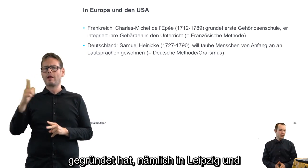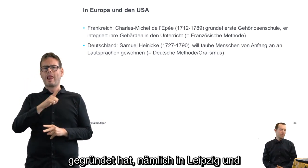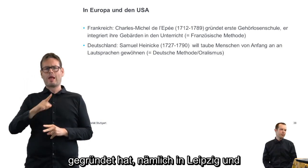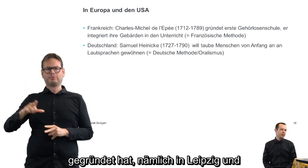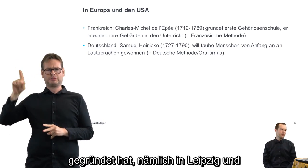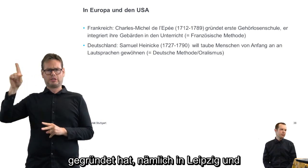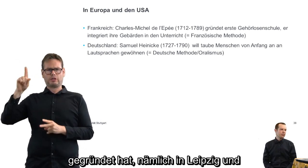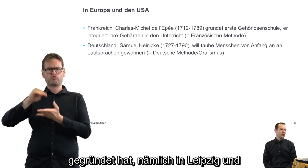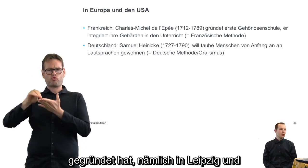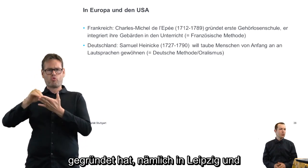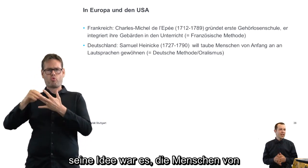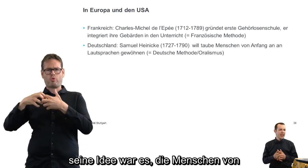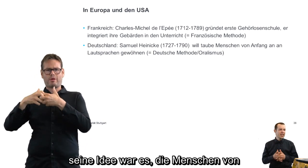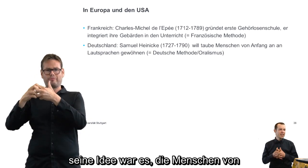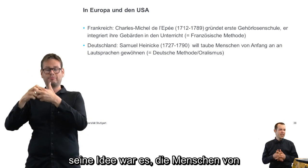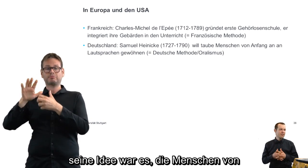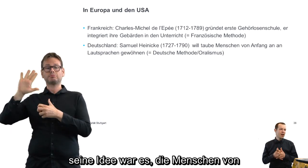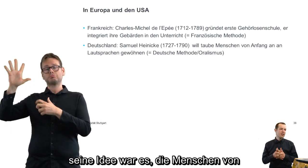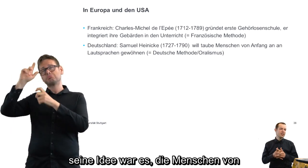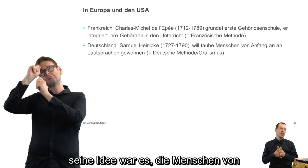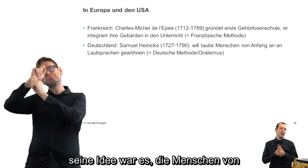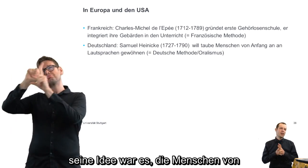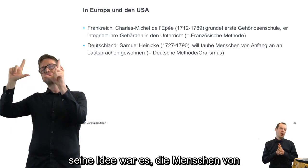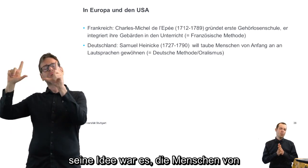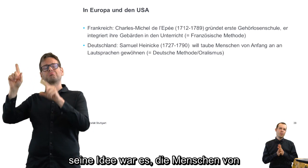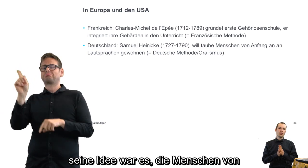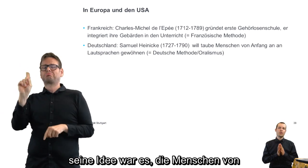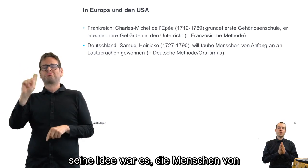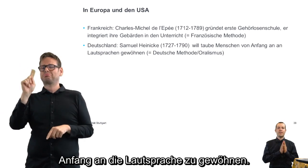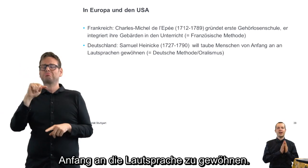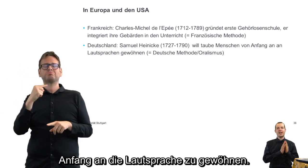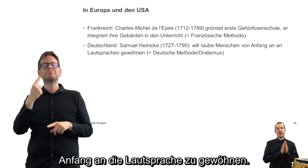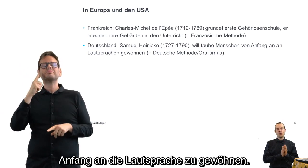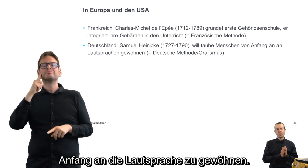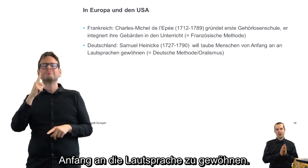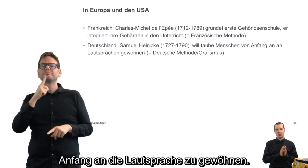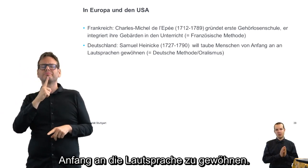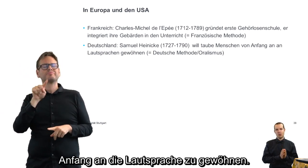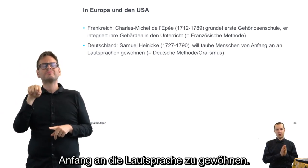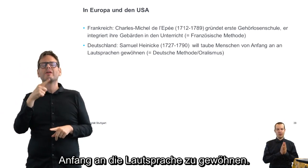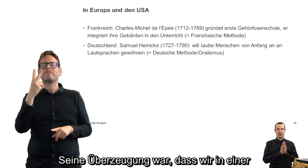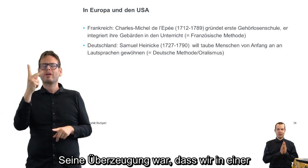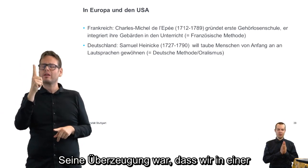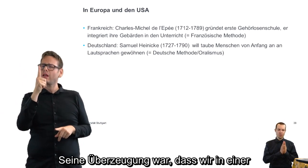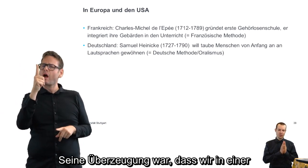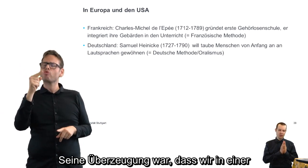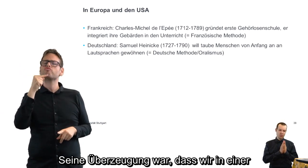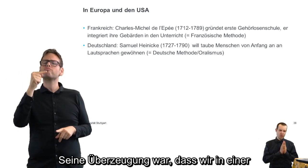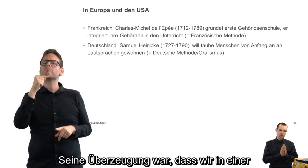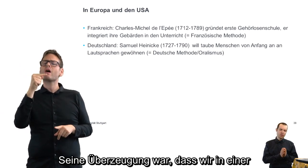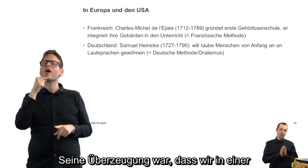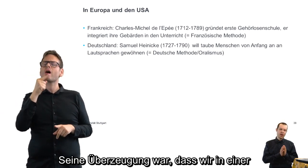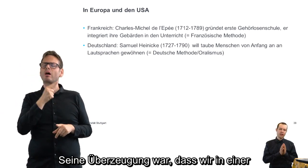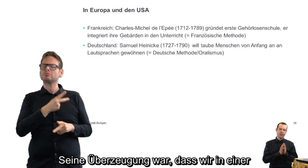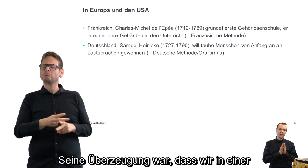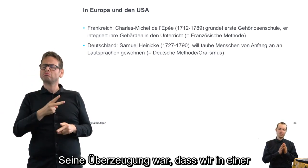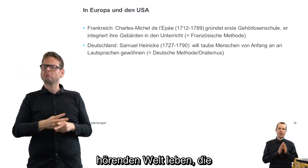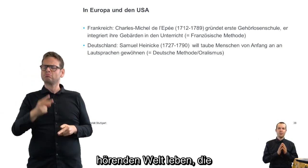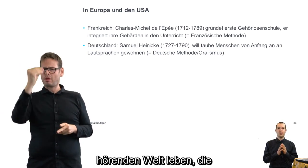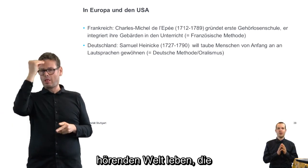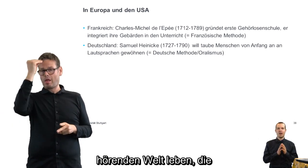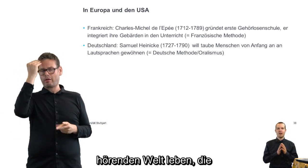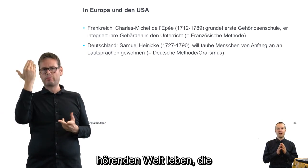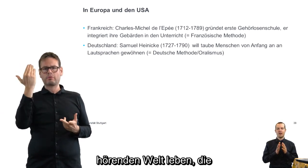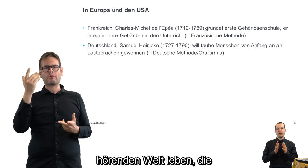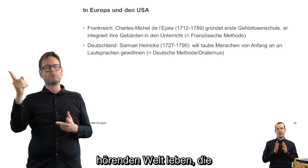in Leipzig. Und seine Idee war es, taube Menschen von Anfang an eine Lautsprache zu gewöhnen. Seine Überzeugung war, er hat gesagt,